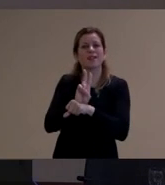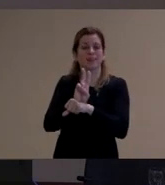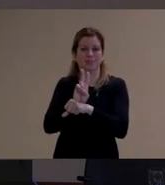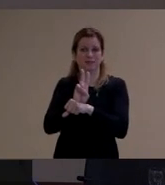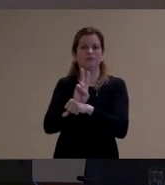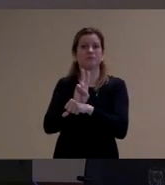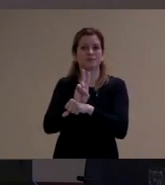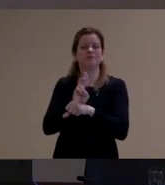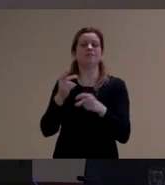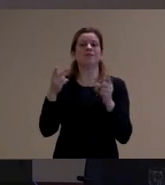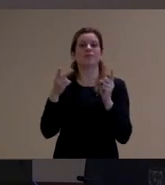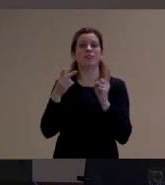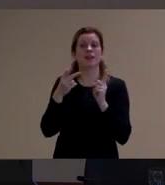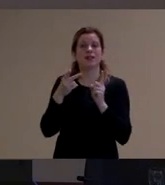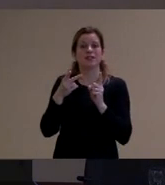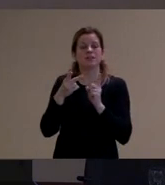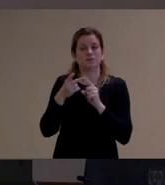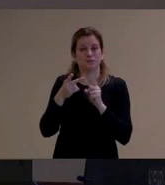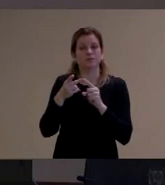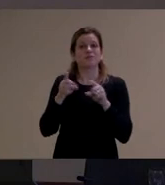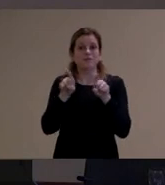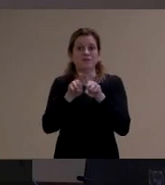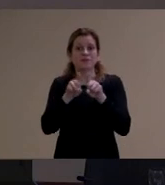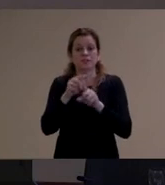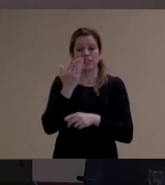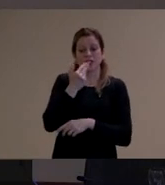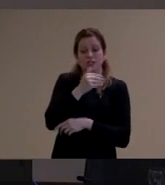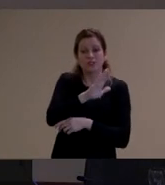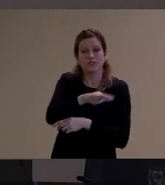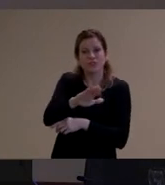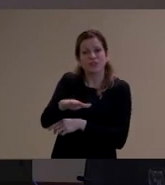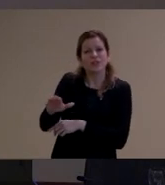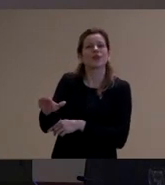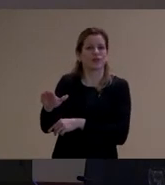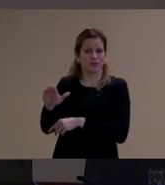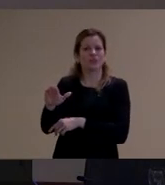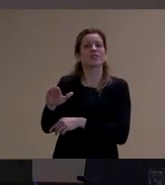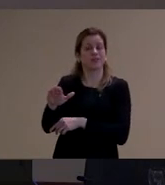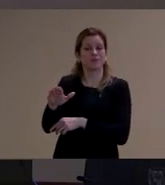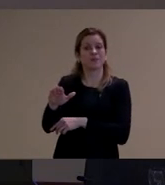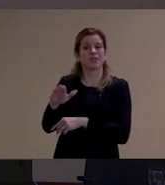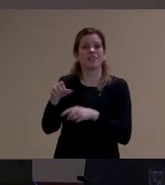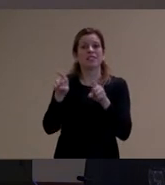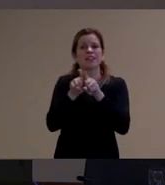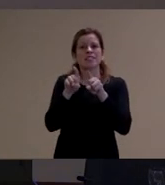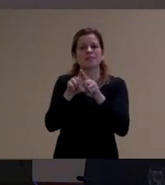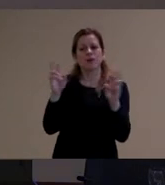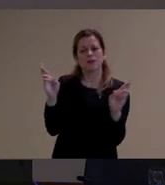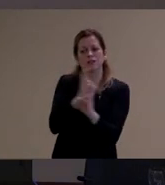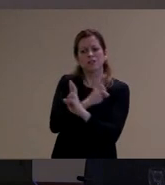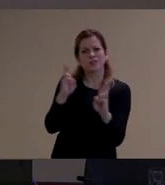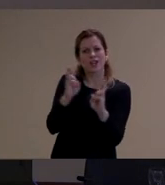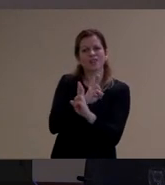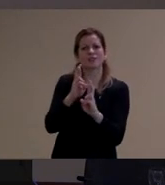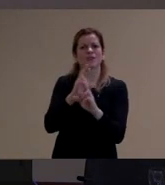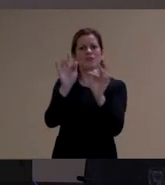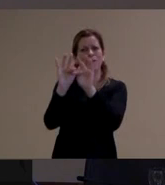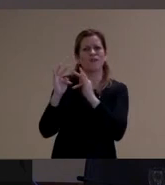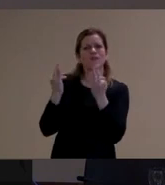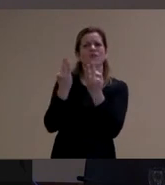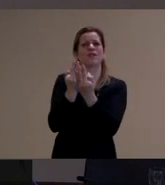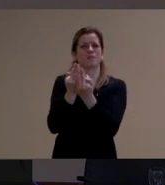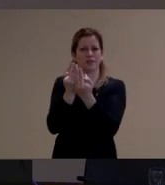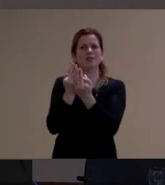e a concepção né as concepções de criança infância as concepções e relações com as famílias